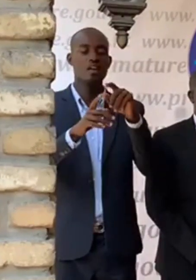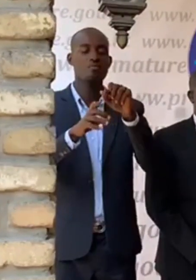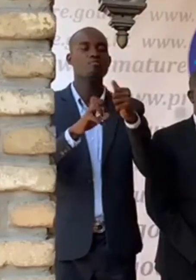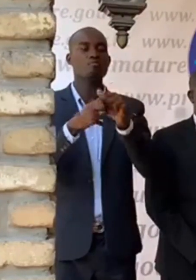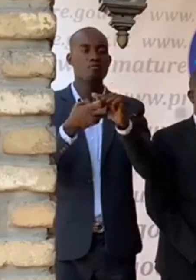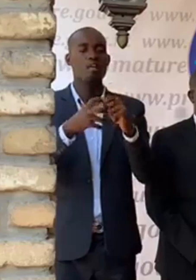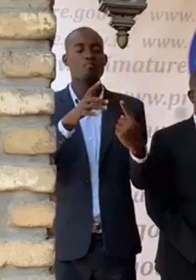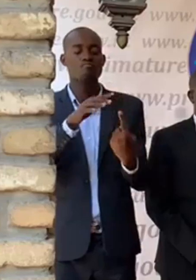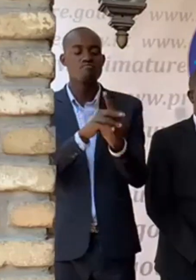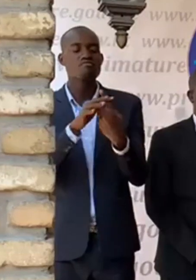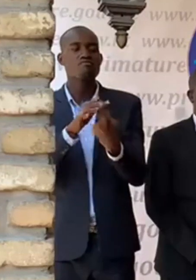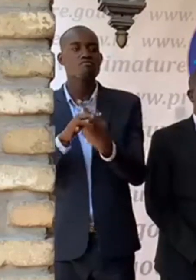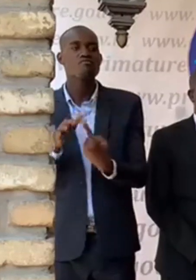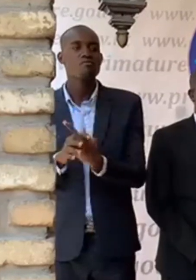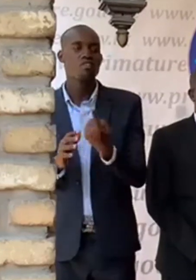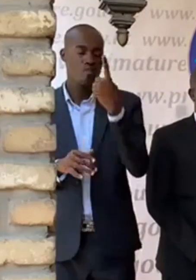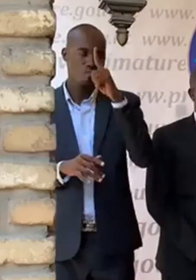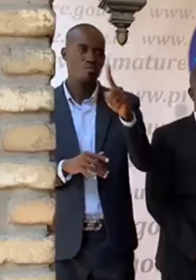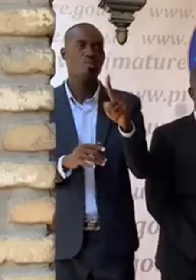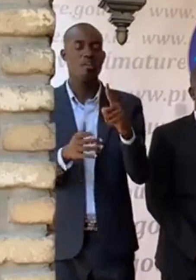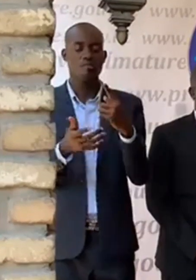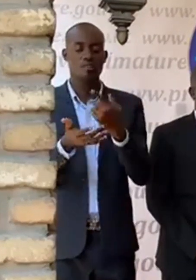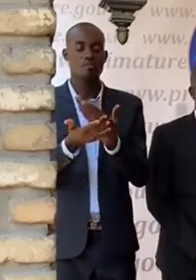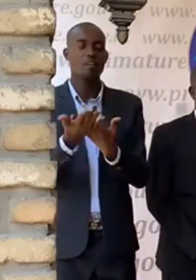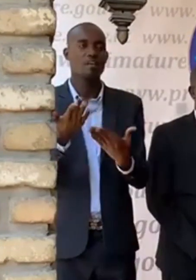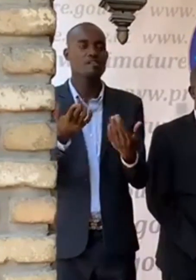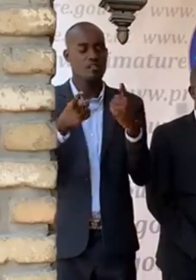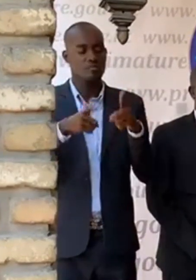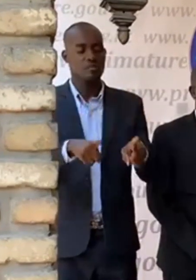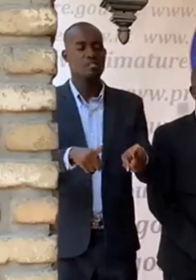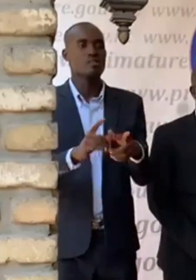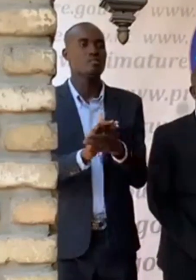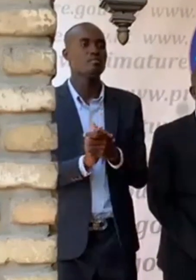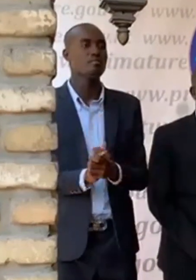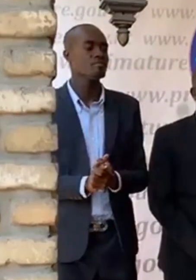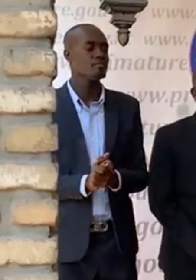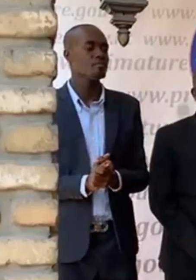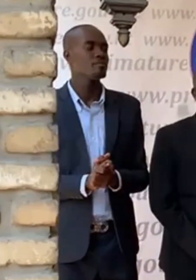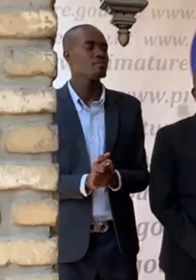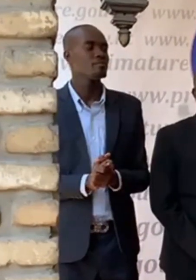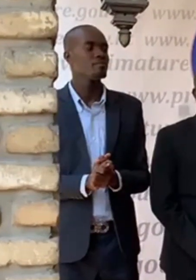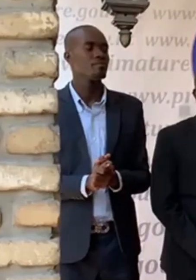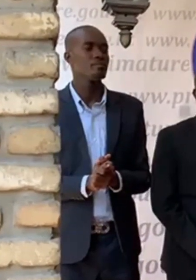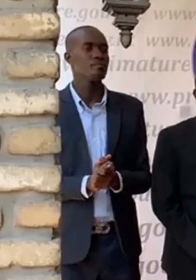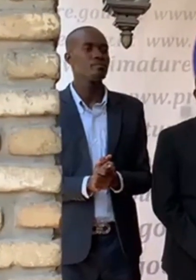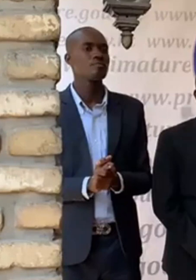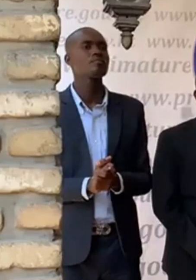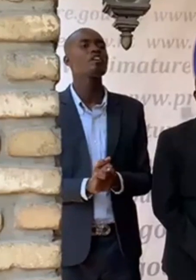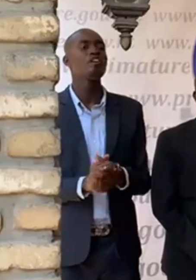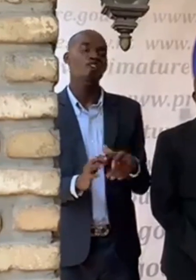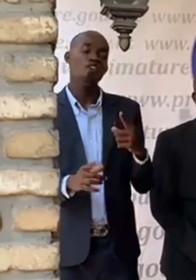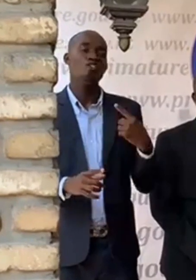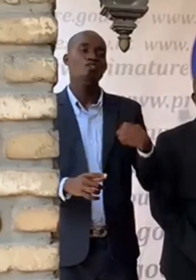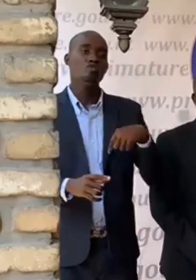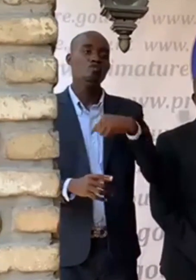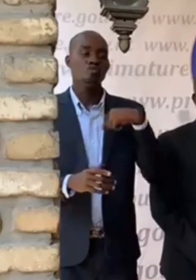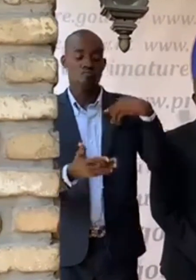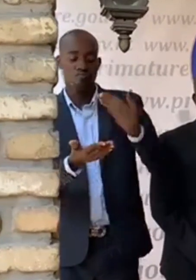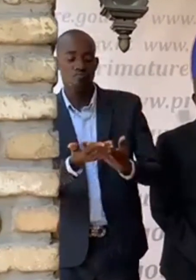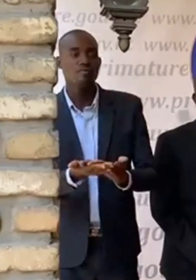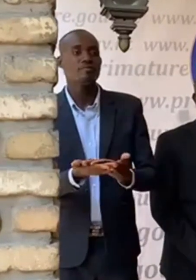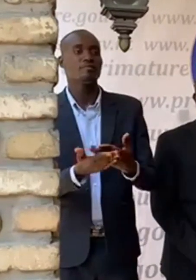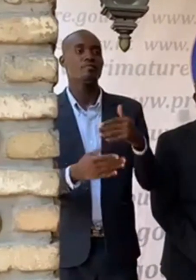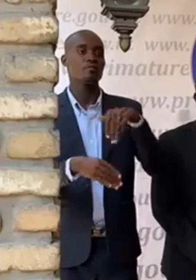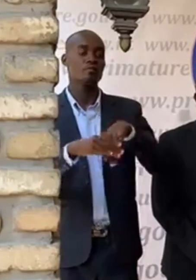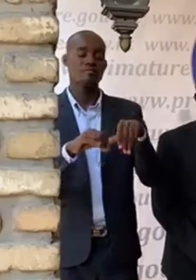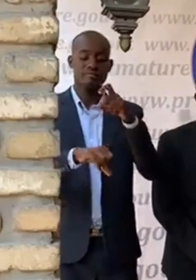yon démission qui t'a vle fè kwè et déjà nous ça k'a passé en dans institution police nationale là. Déjà nous te